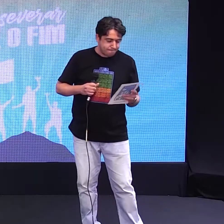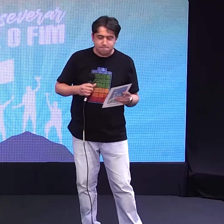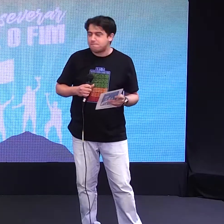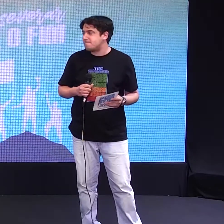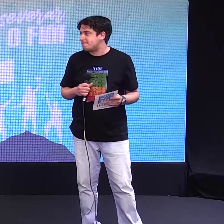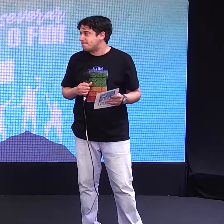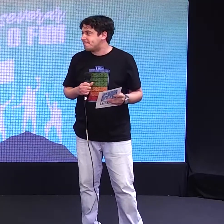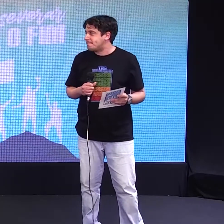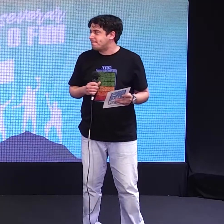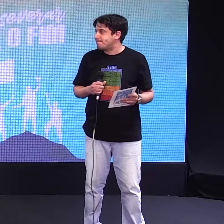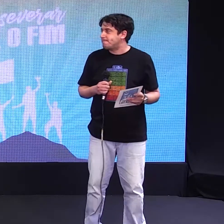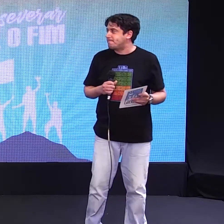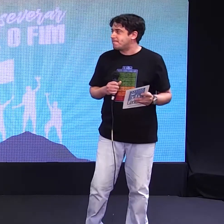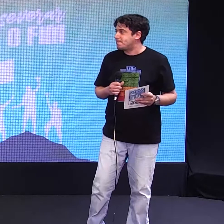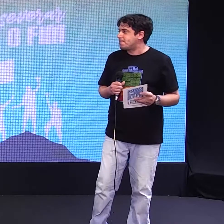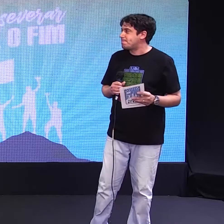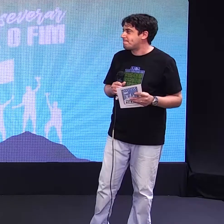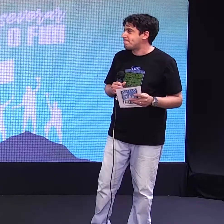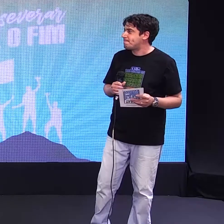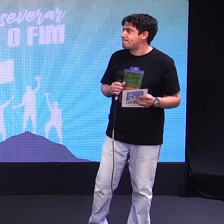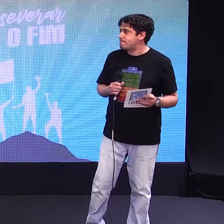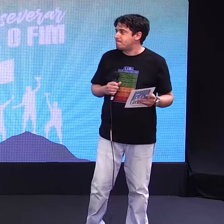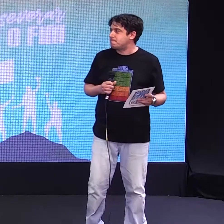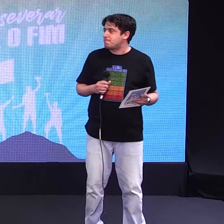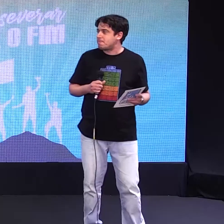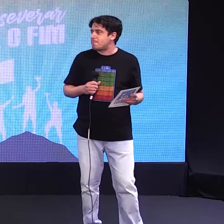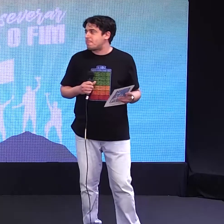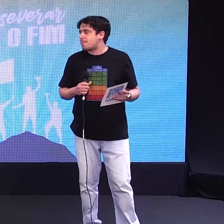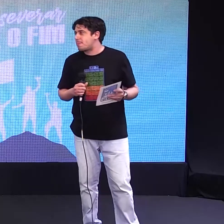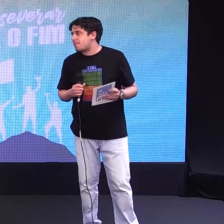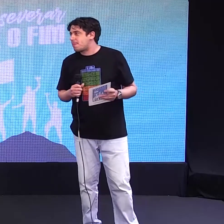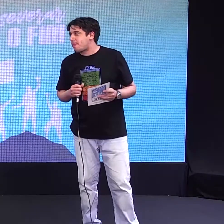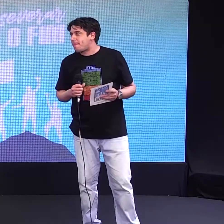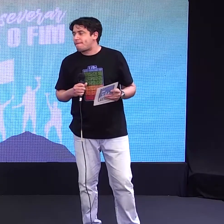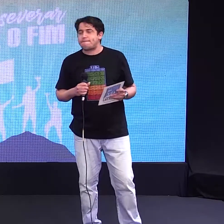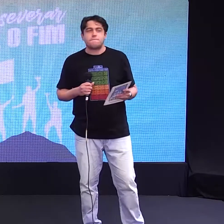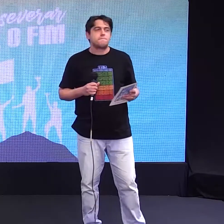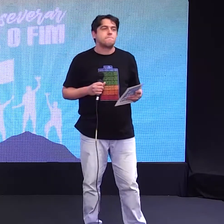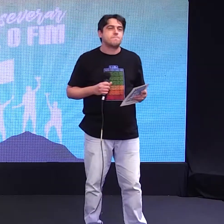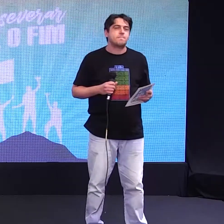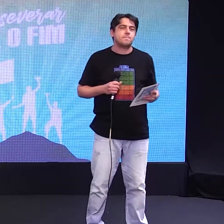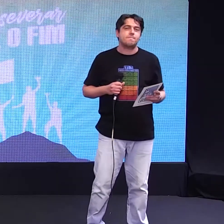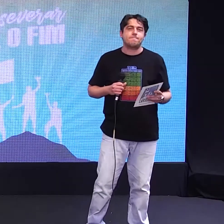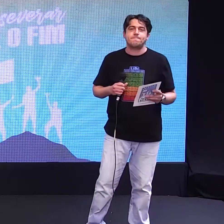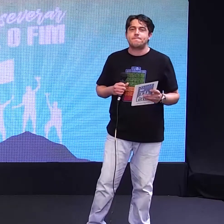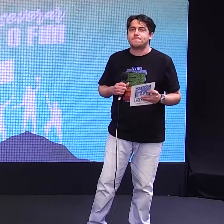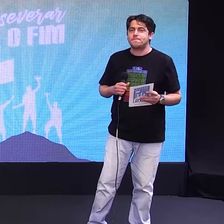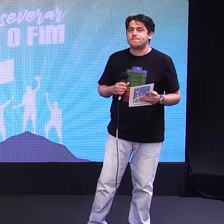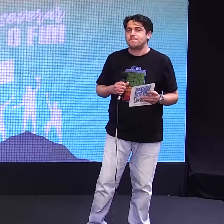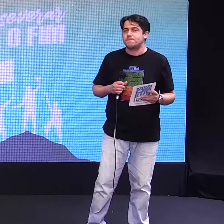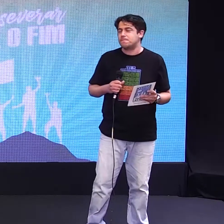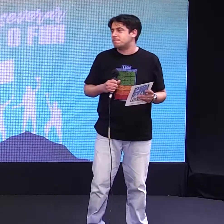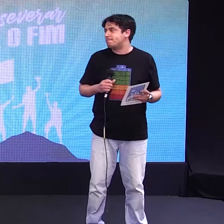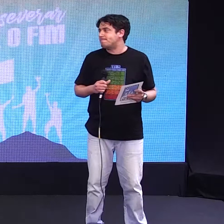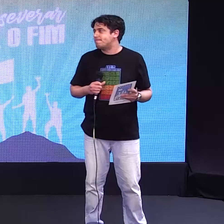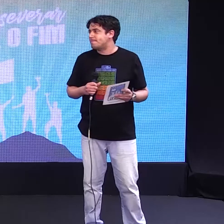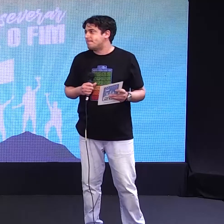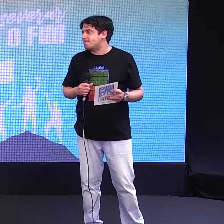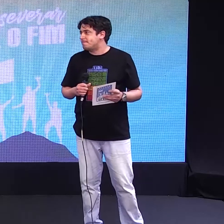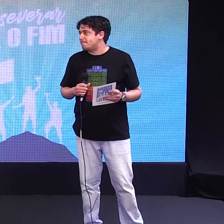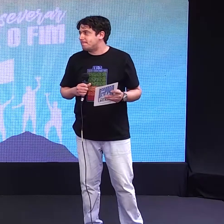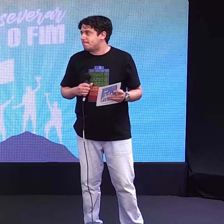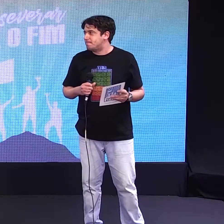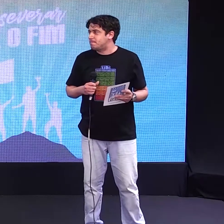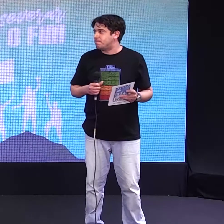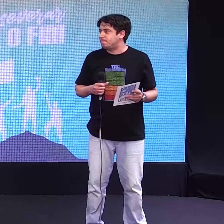que você ganhou, compartilhar o seu desfrute com outros jovens, também ouvir o compartilhar de outros jovens e